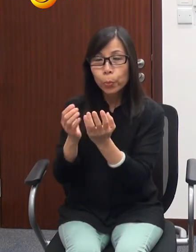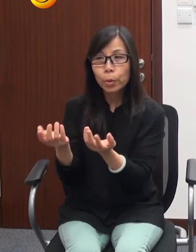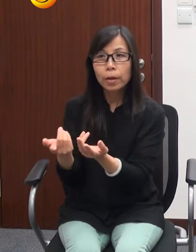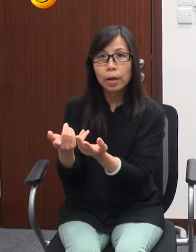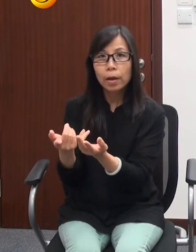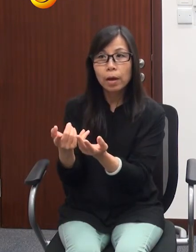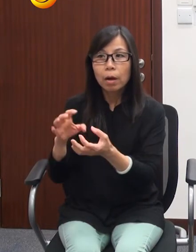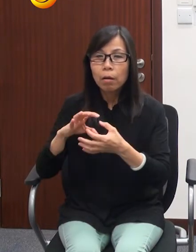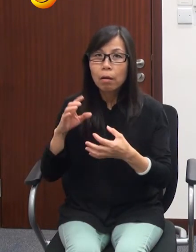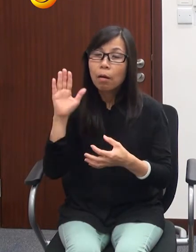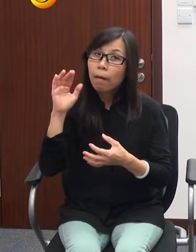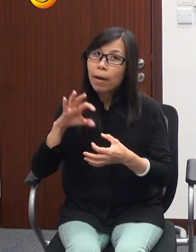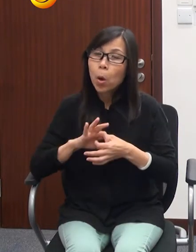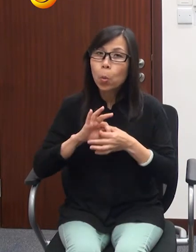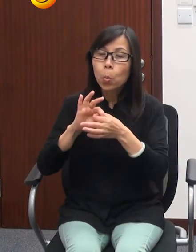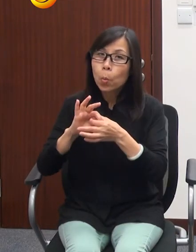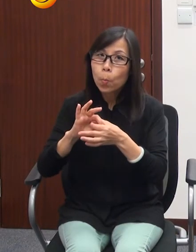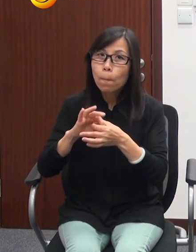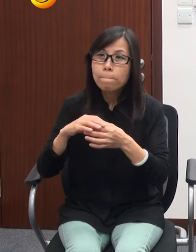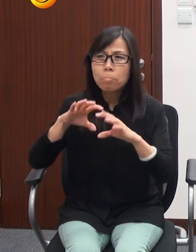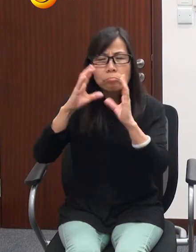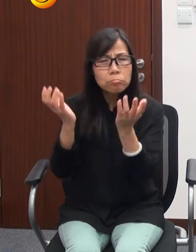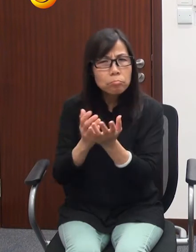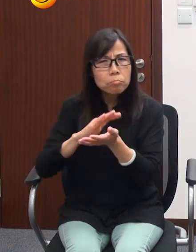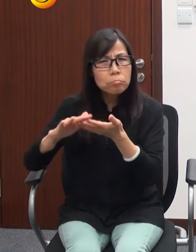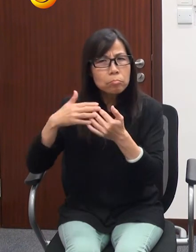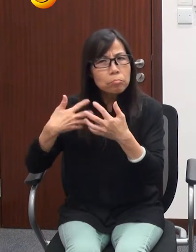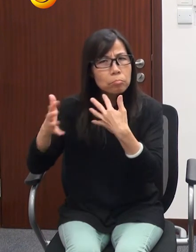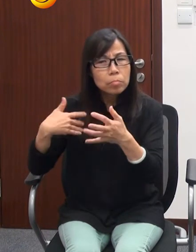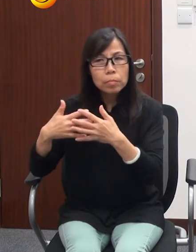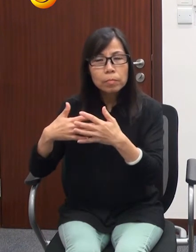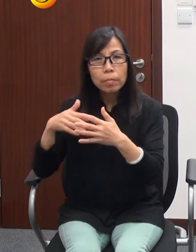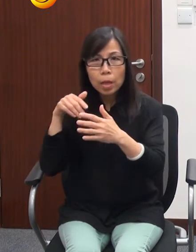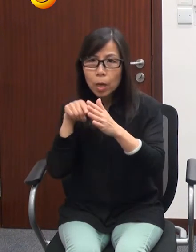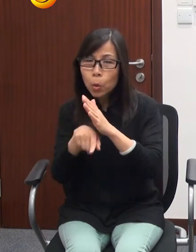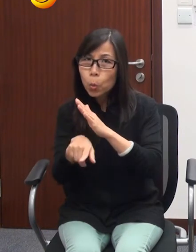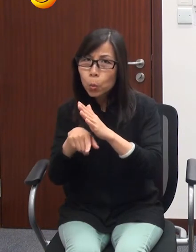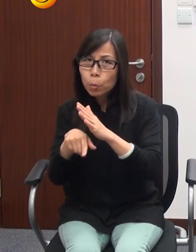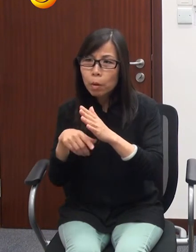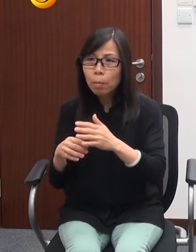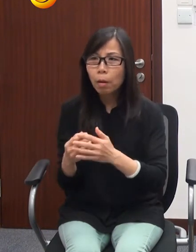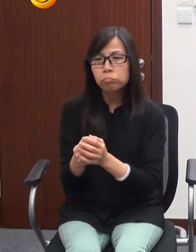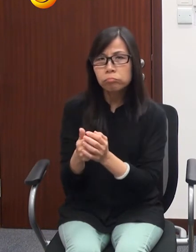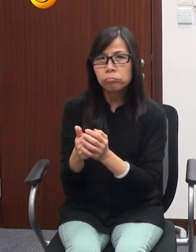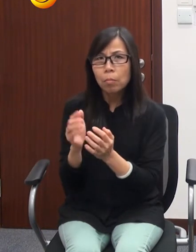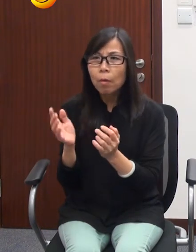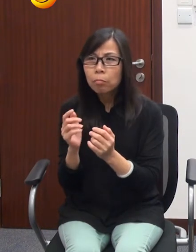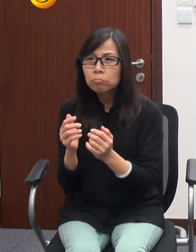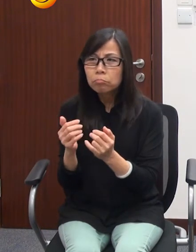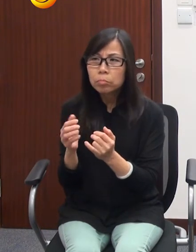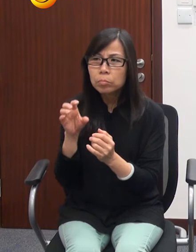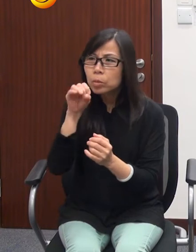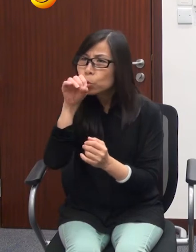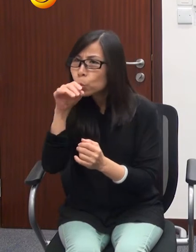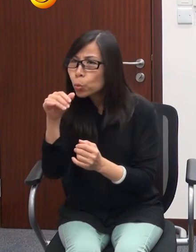可能好關心成件事，但係其實好可能喺個過程裏邊唔係太有效咁動員到啲